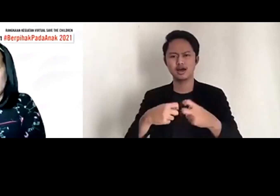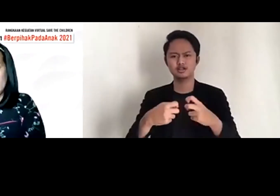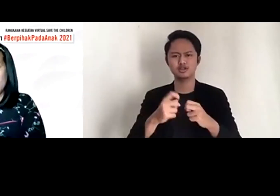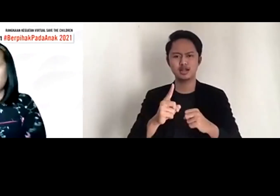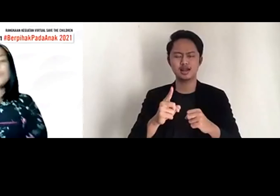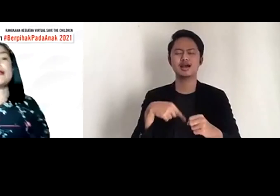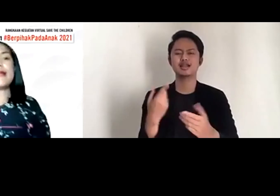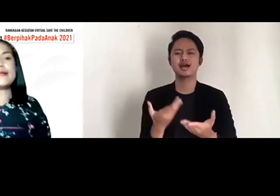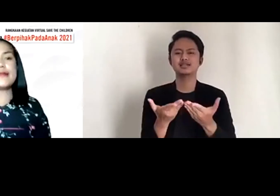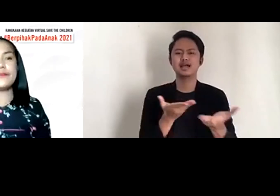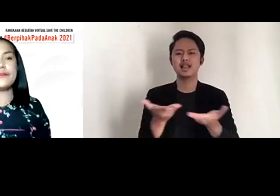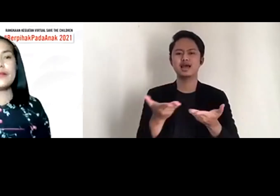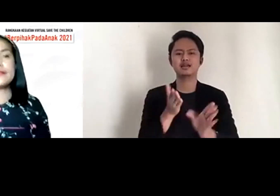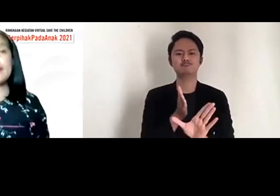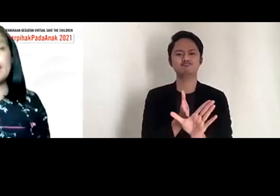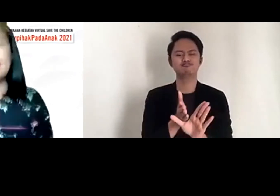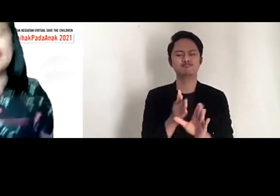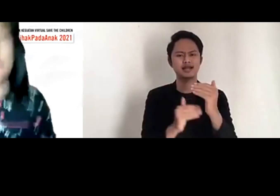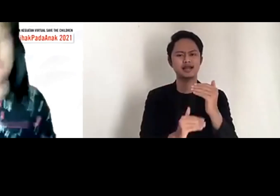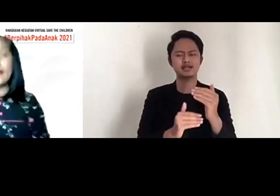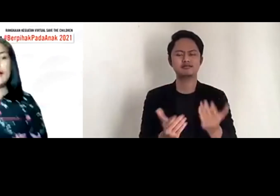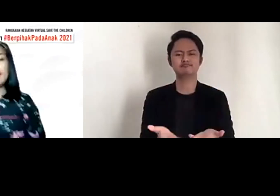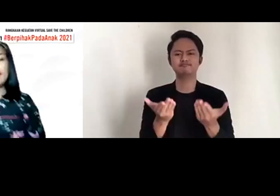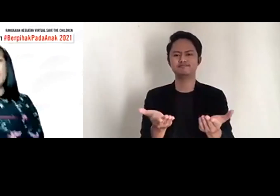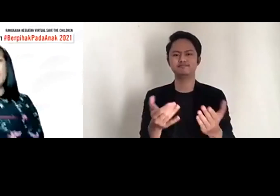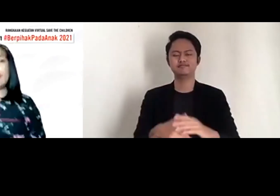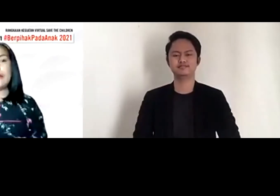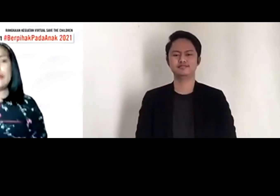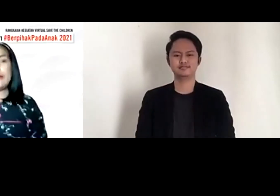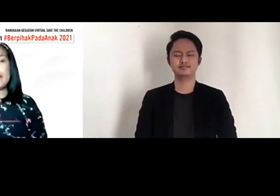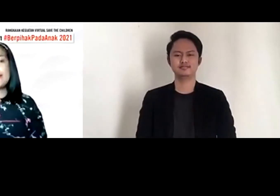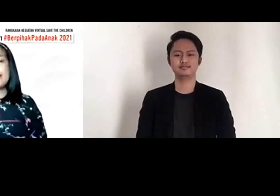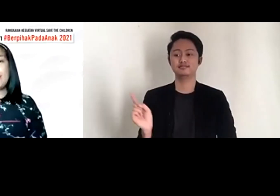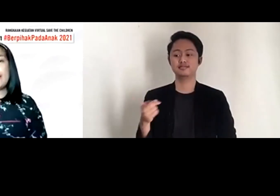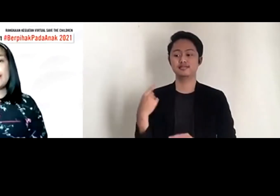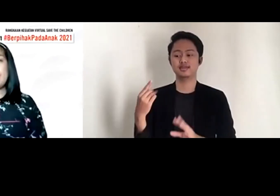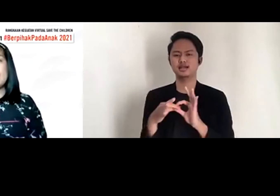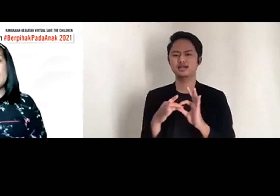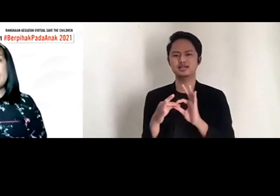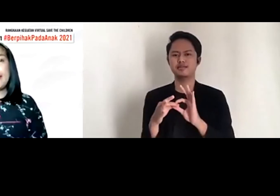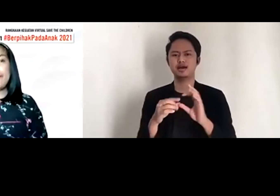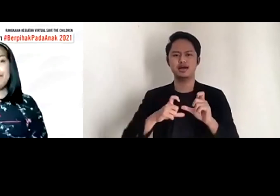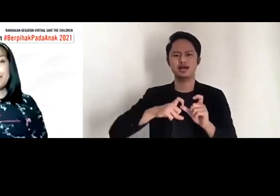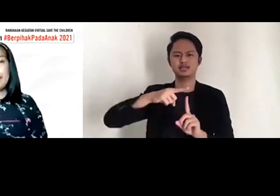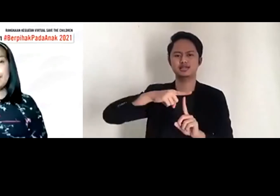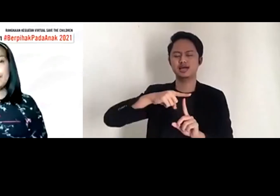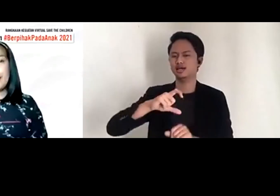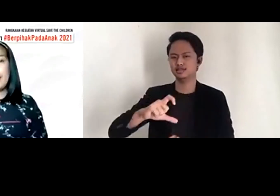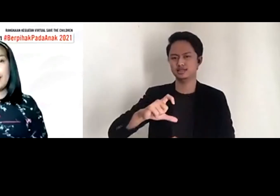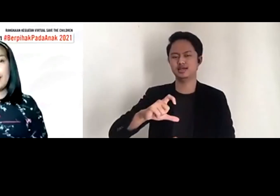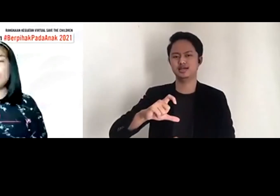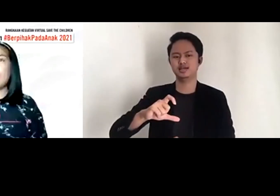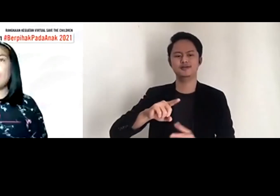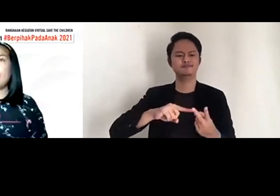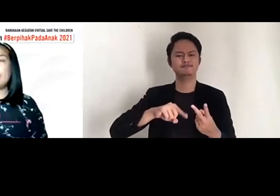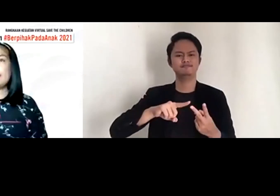memberikan layanan konseling dasar. Jadi kami ini bekerja sama dengan Save the Children, dan juga